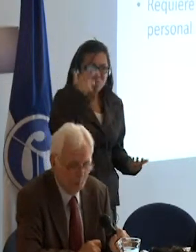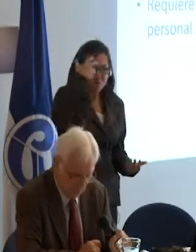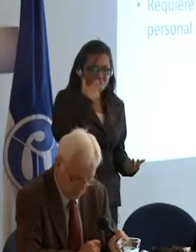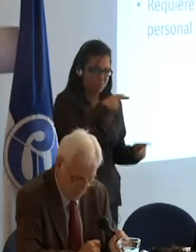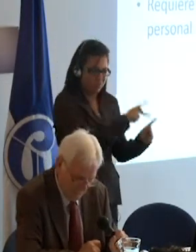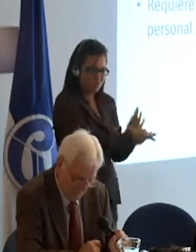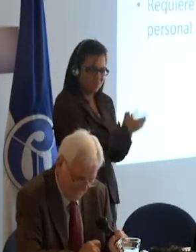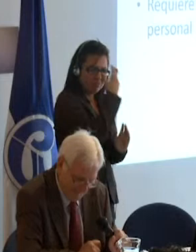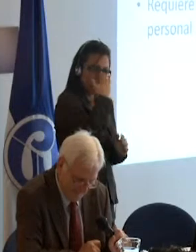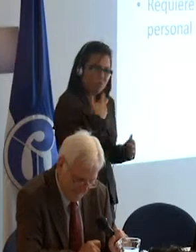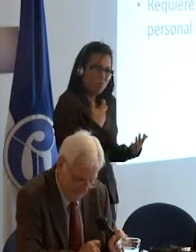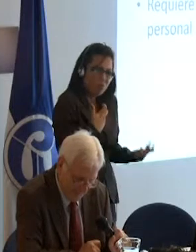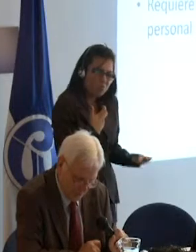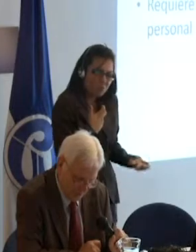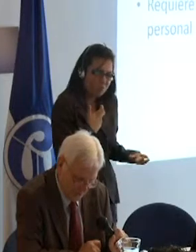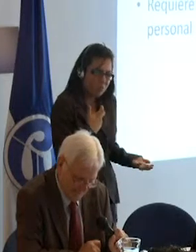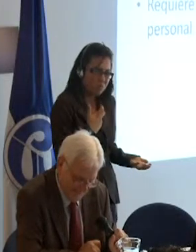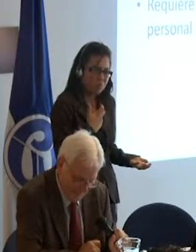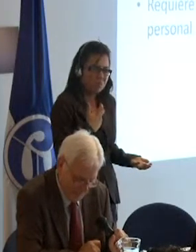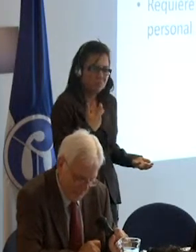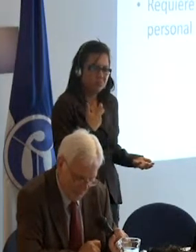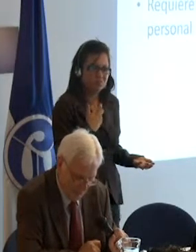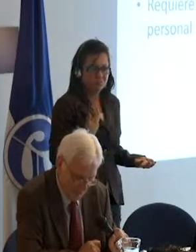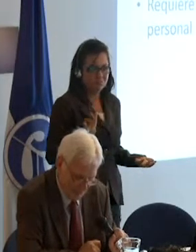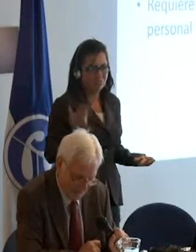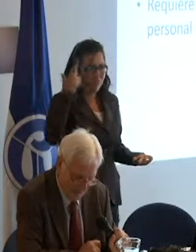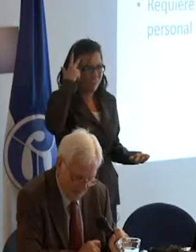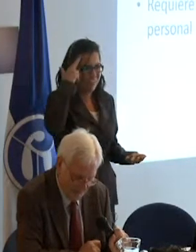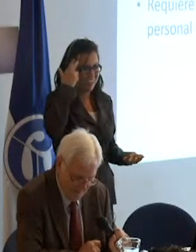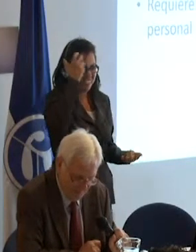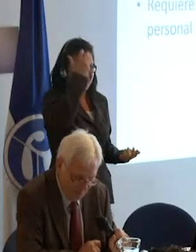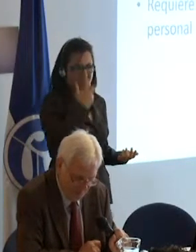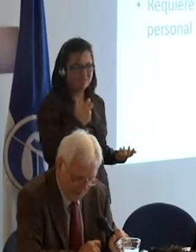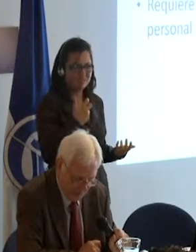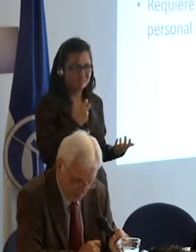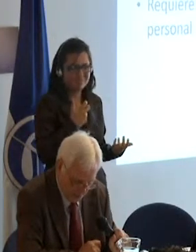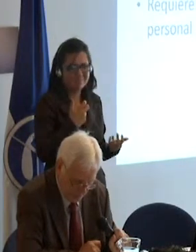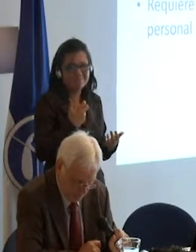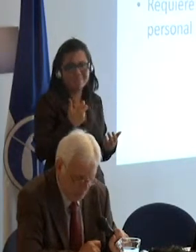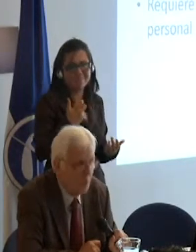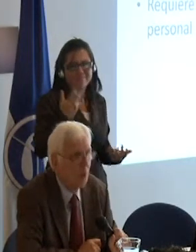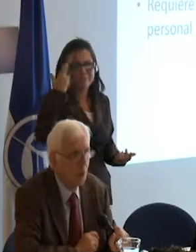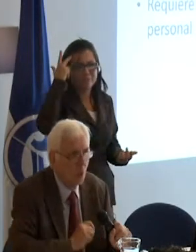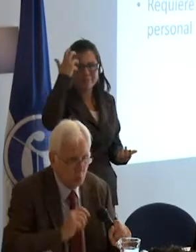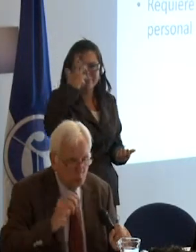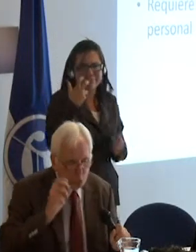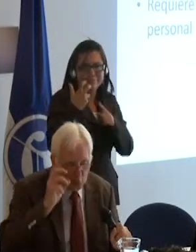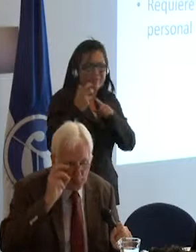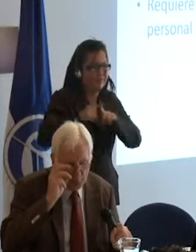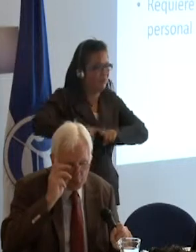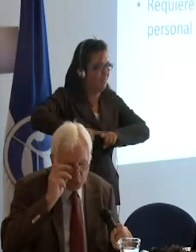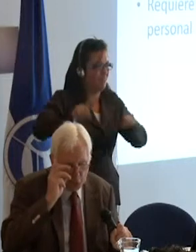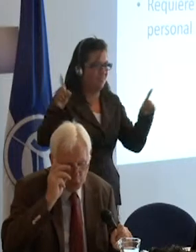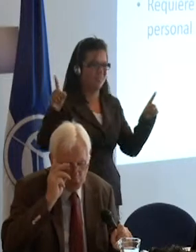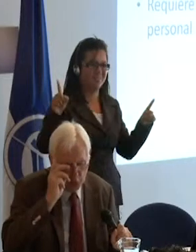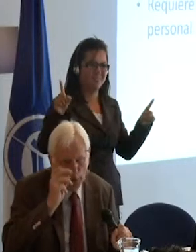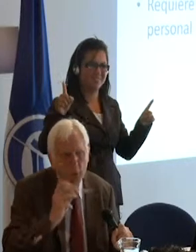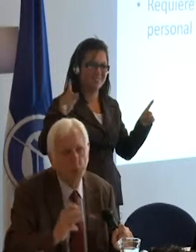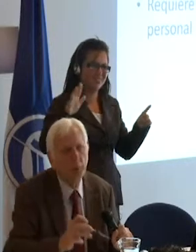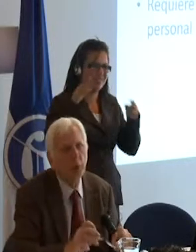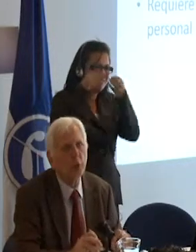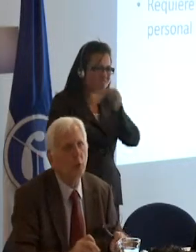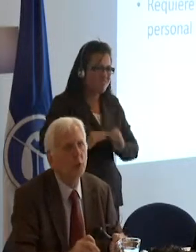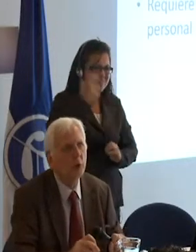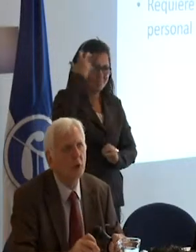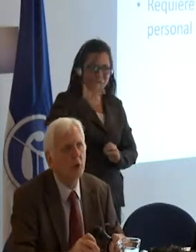a estos alumnos? Porque la lógica de evaluación que tienen son muy diferentes.